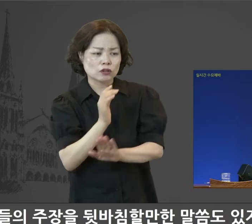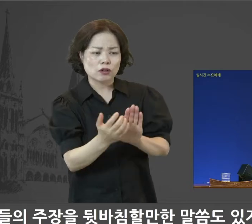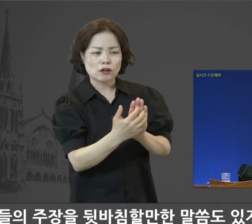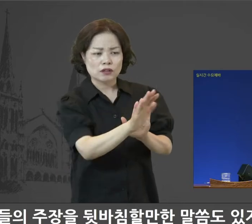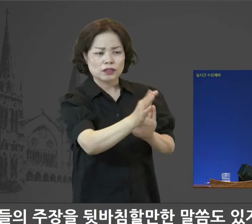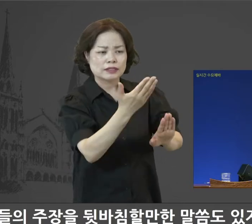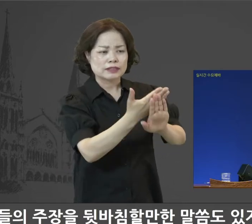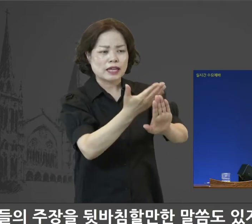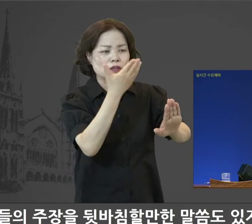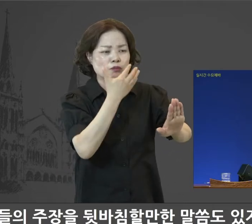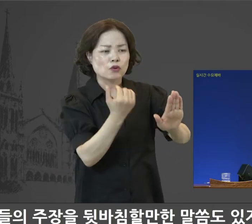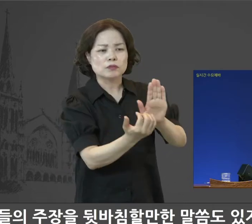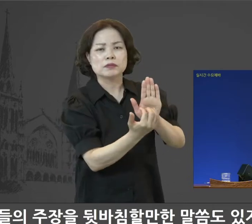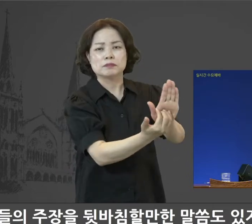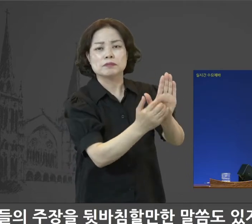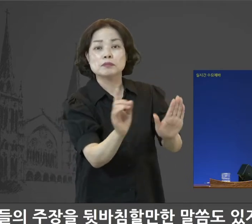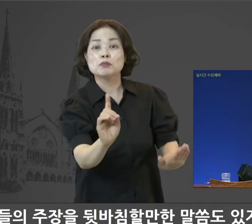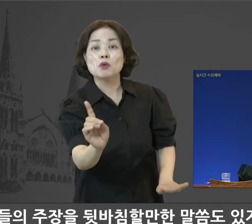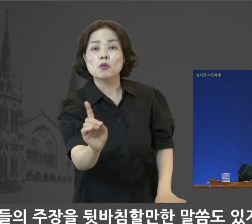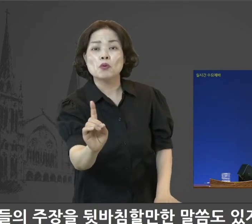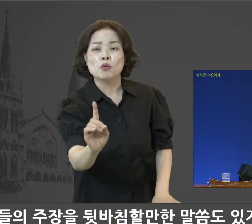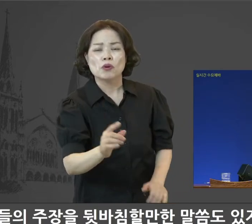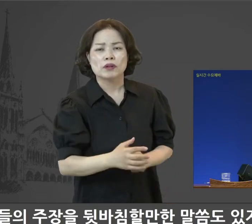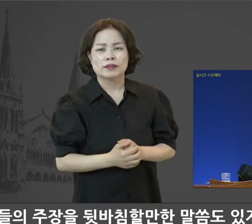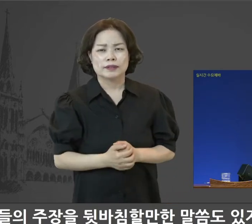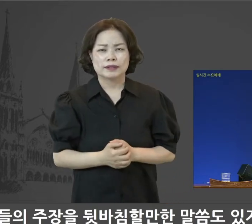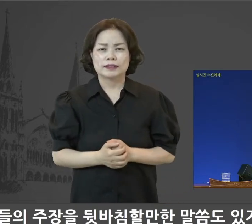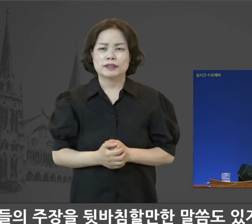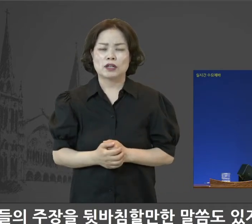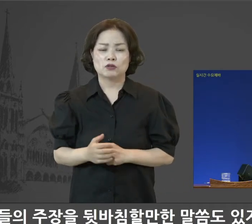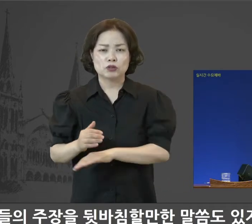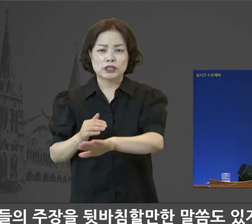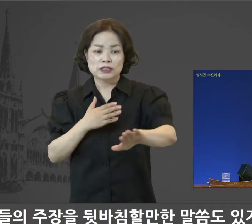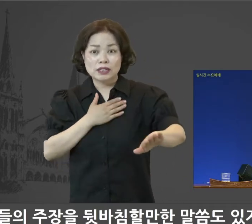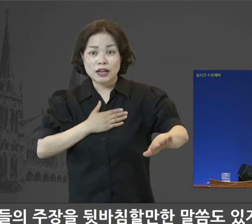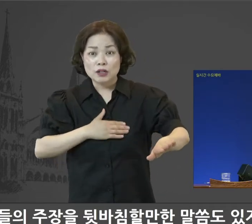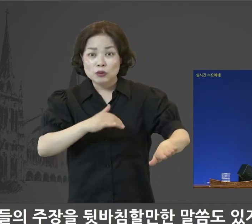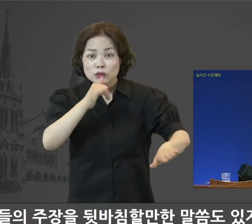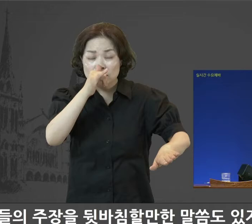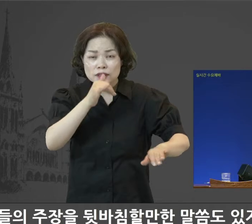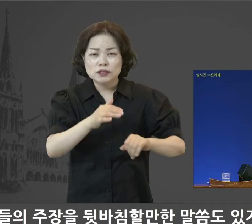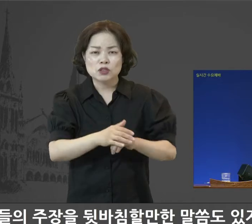그 다른 복음은 무엇일까요? 그것은 바로 우리가 잘 알다시피